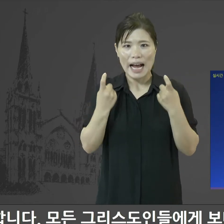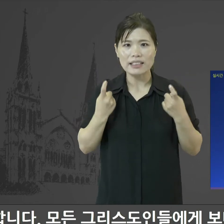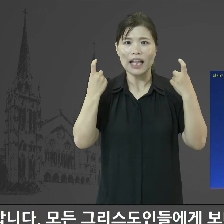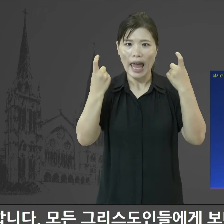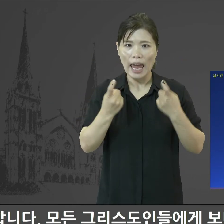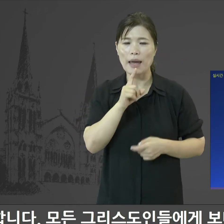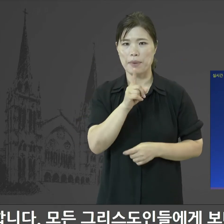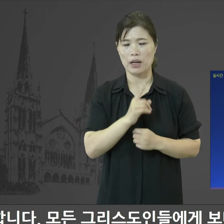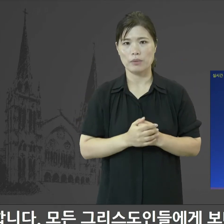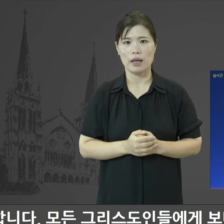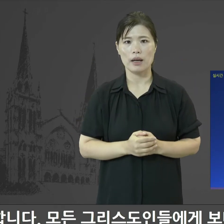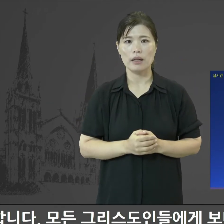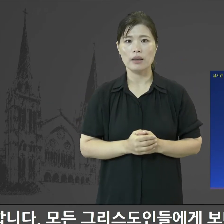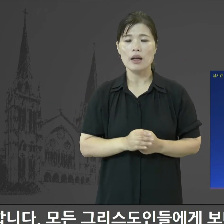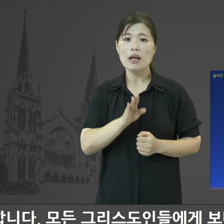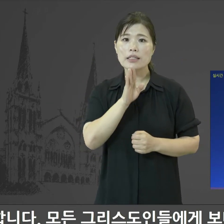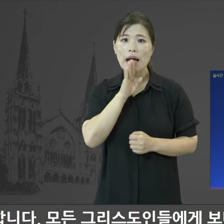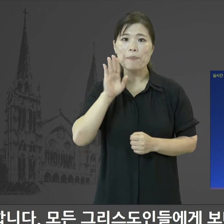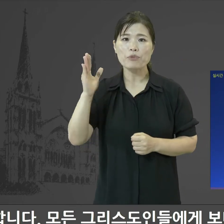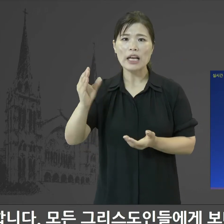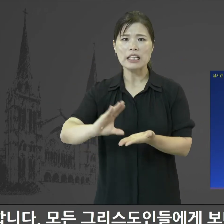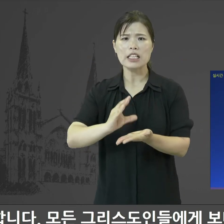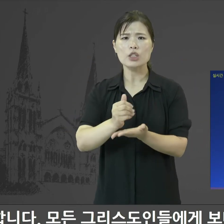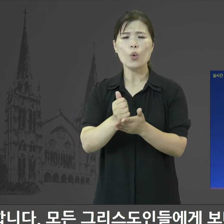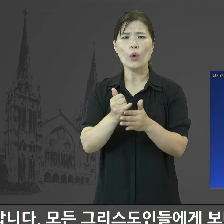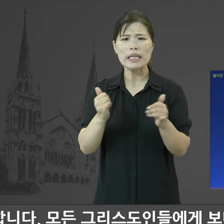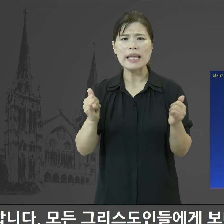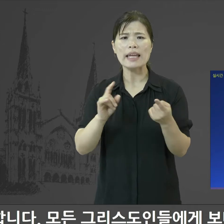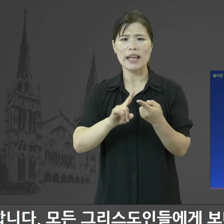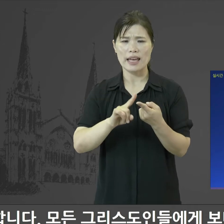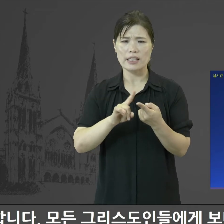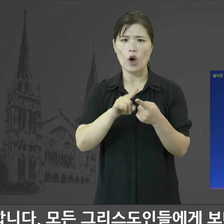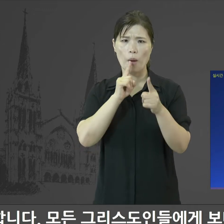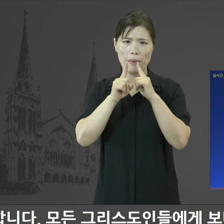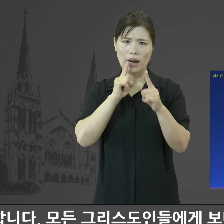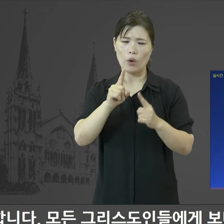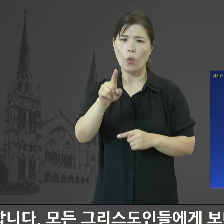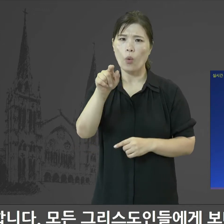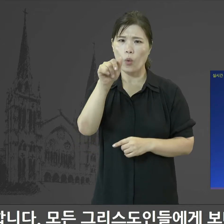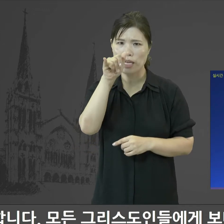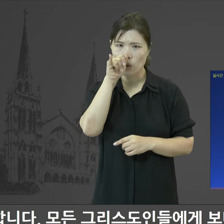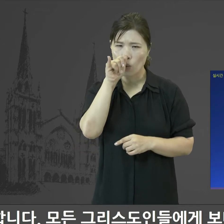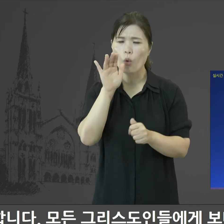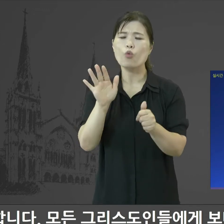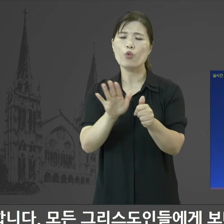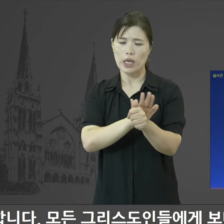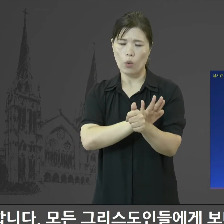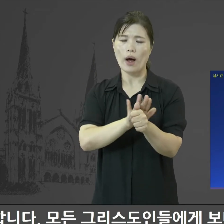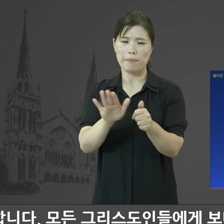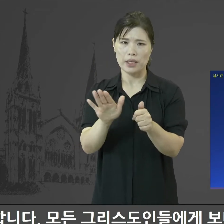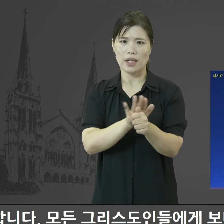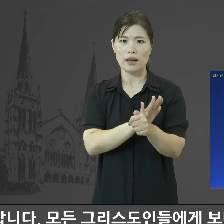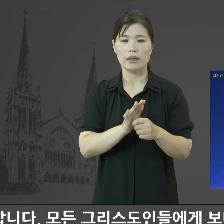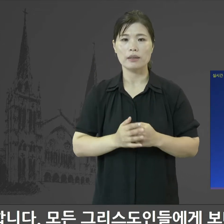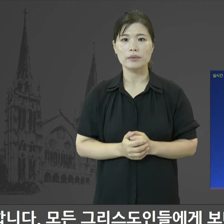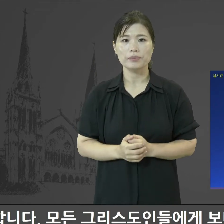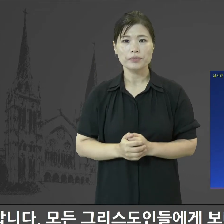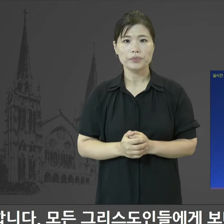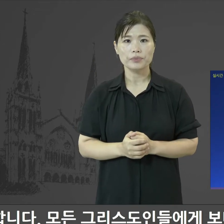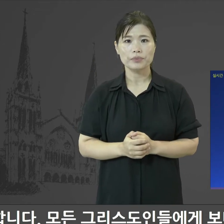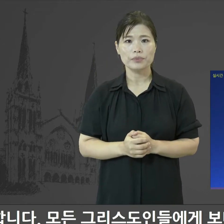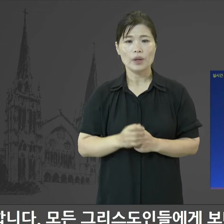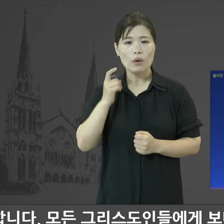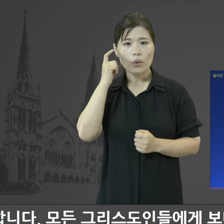그들이 참된 그리스도인임을 나타내 보여주는 것이다 라고 이렇게 위로합니다. 왜냐하면